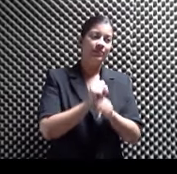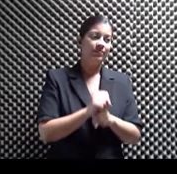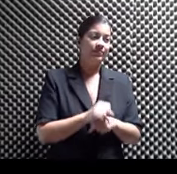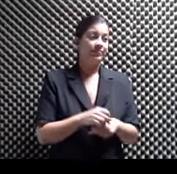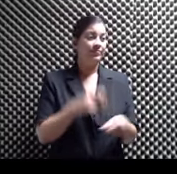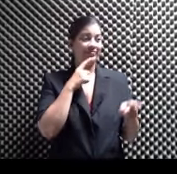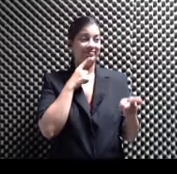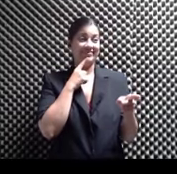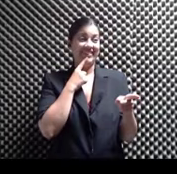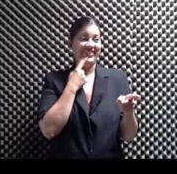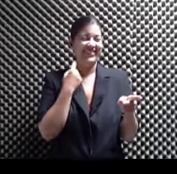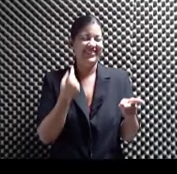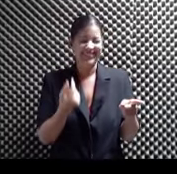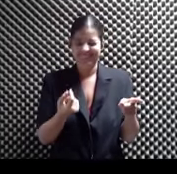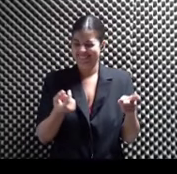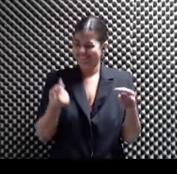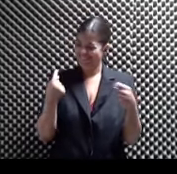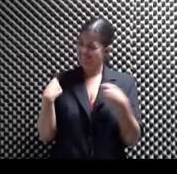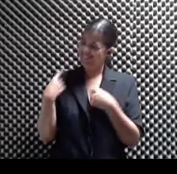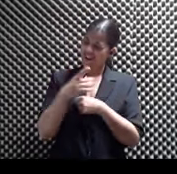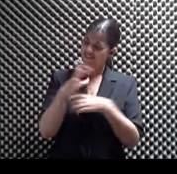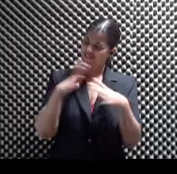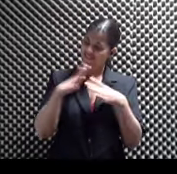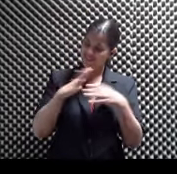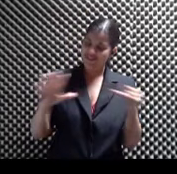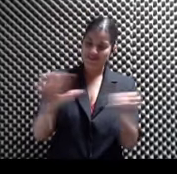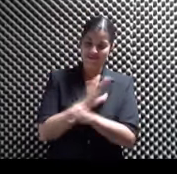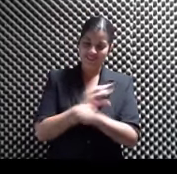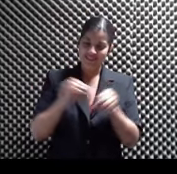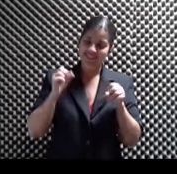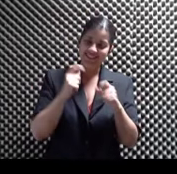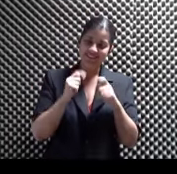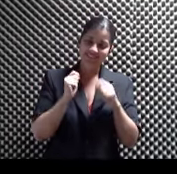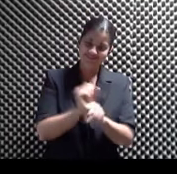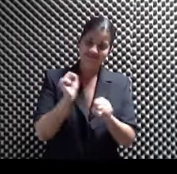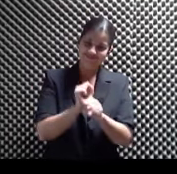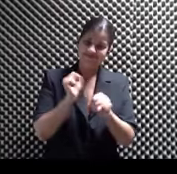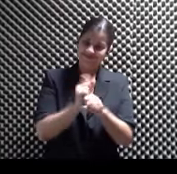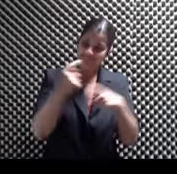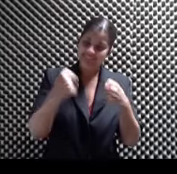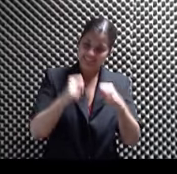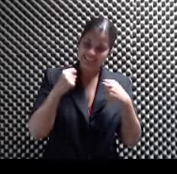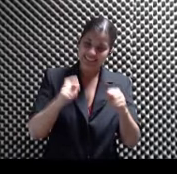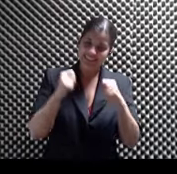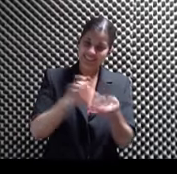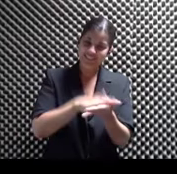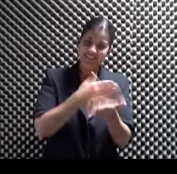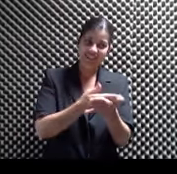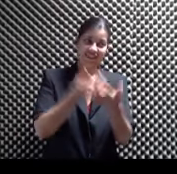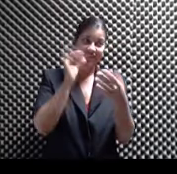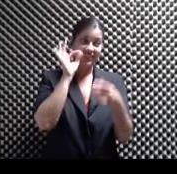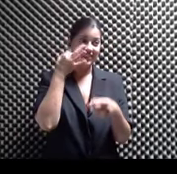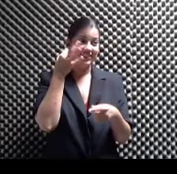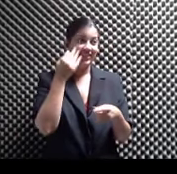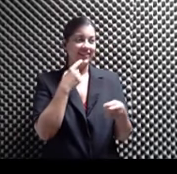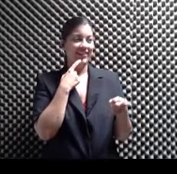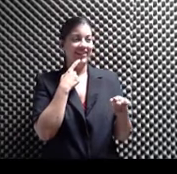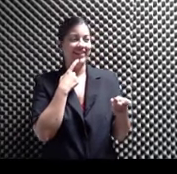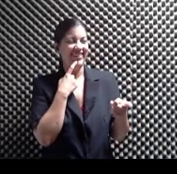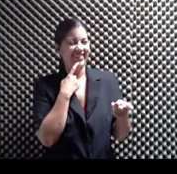el delicado arte de la tostada. Media semana, por lo menos. Media semana. Sí. Ay, me muero. Esto es de los que empieza a hacer tortilla y termina